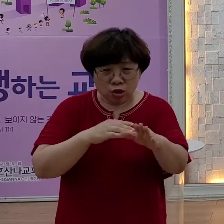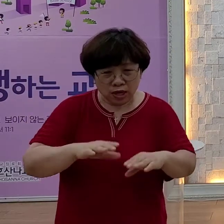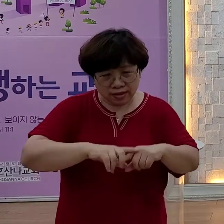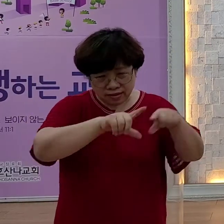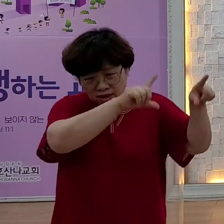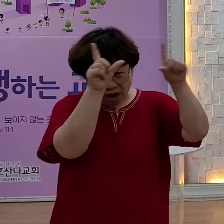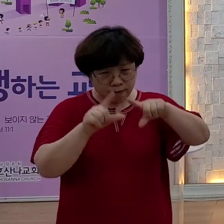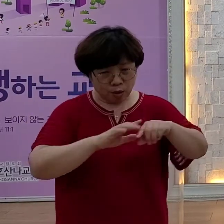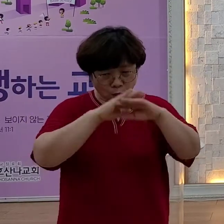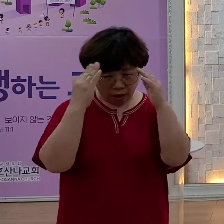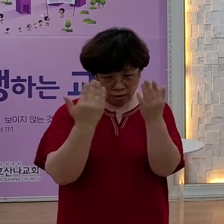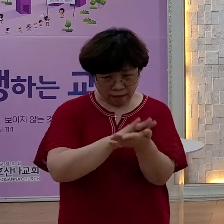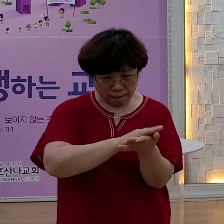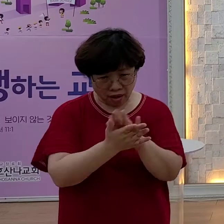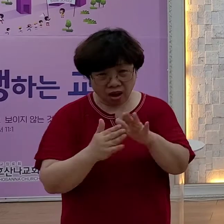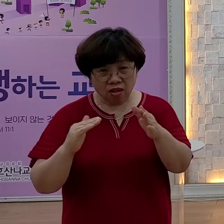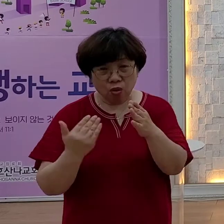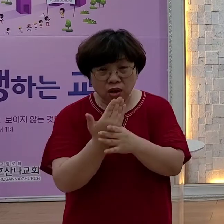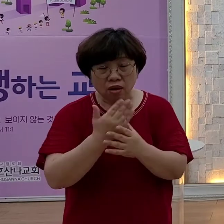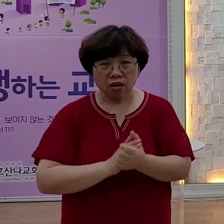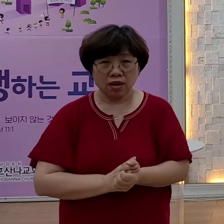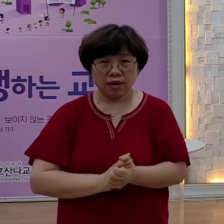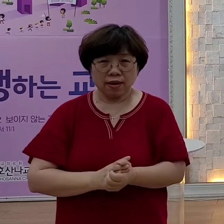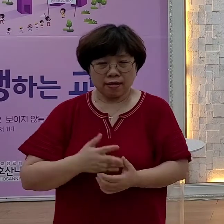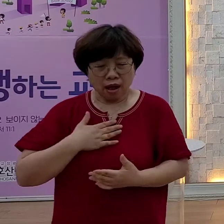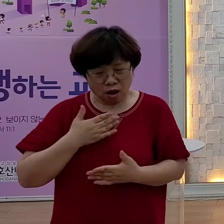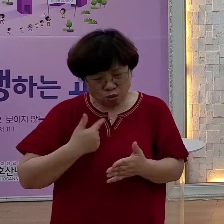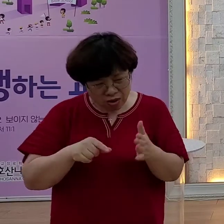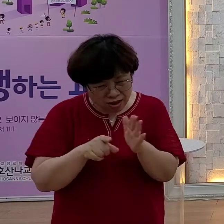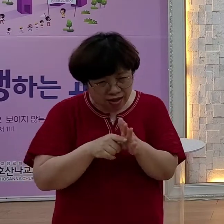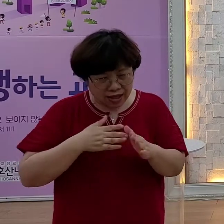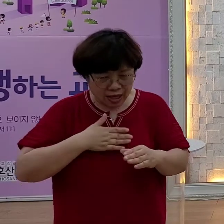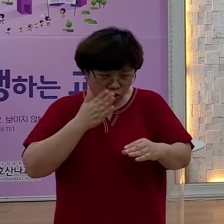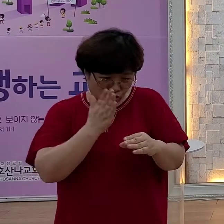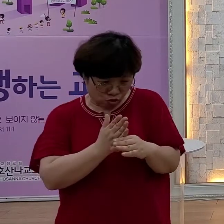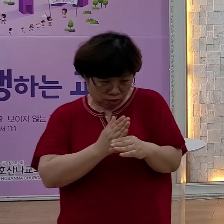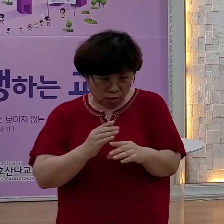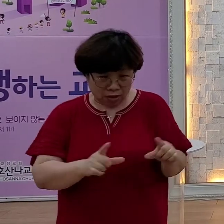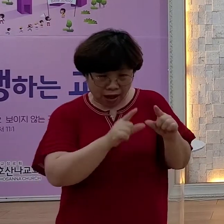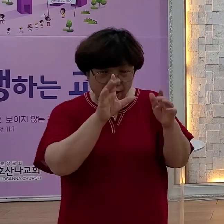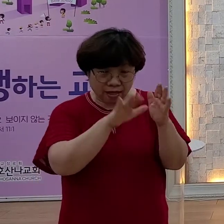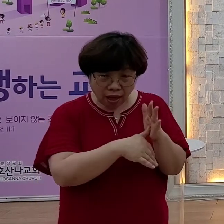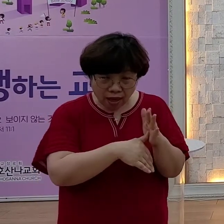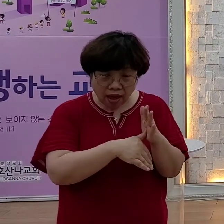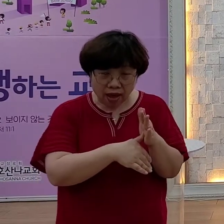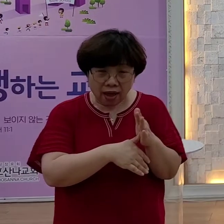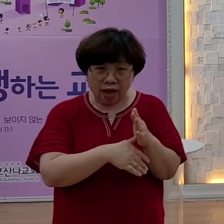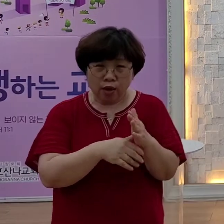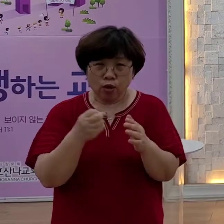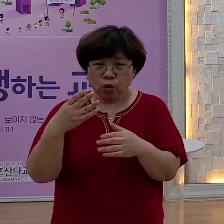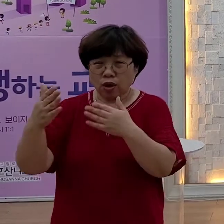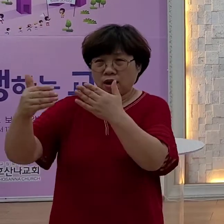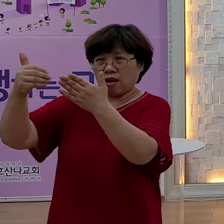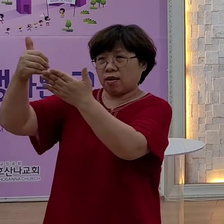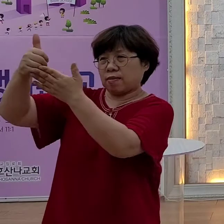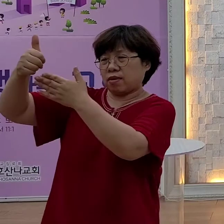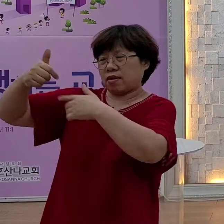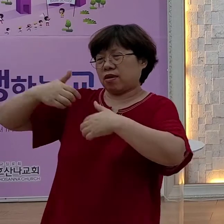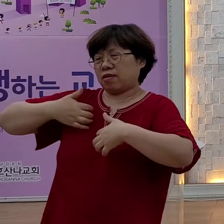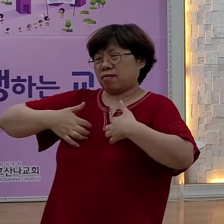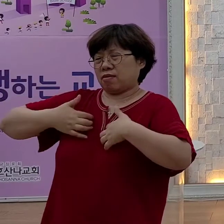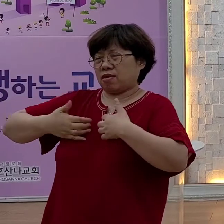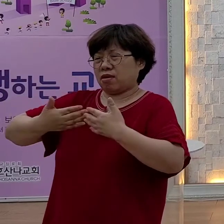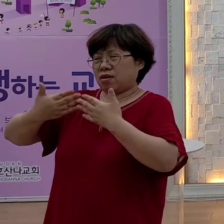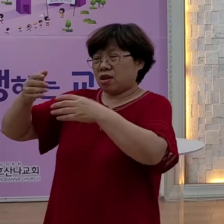완전히 달라집니다. 나를 위해서 내 중심으로 살 때와 내가 하나님을 기쁘시게 하는